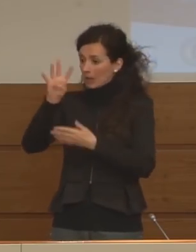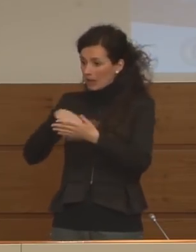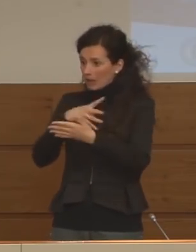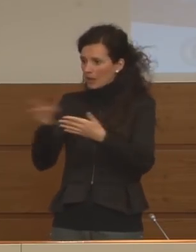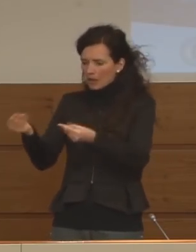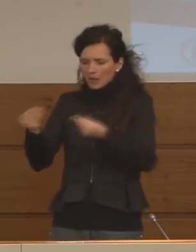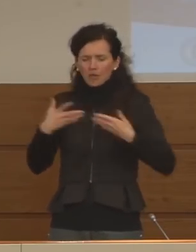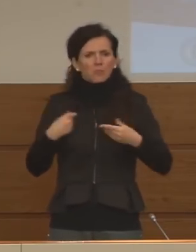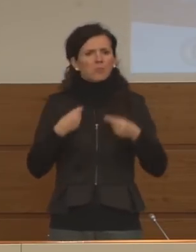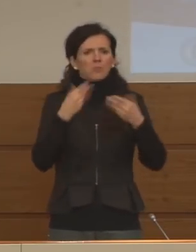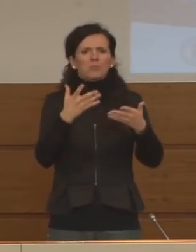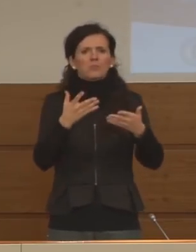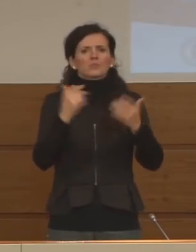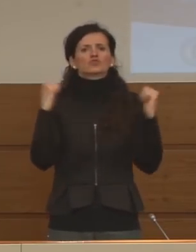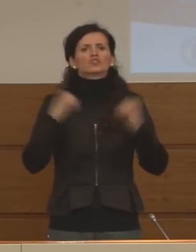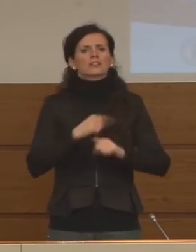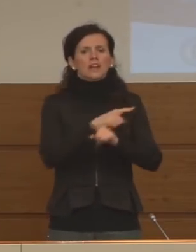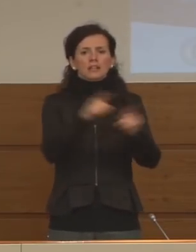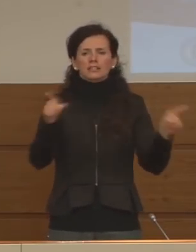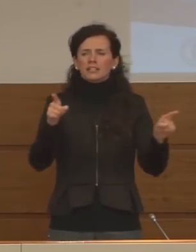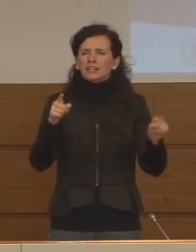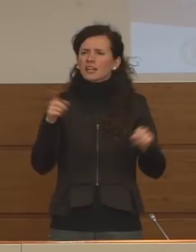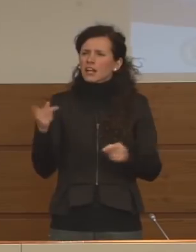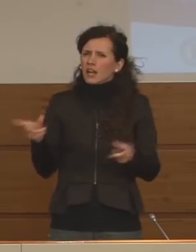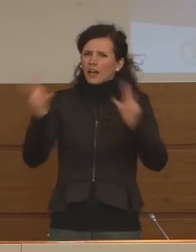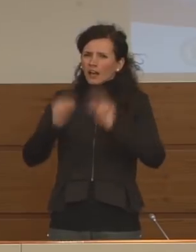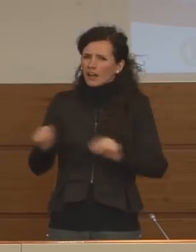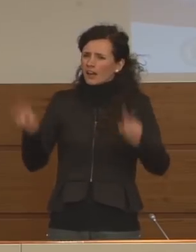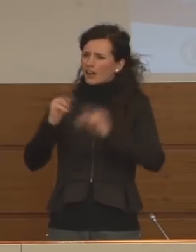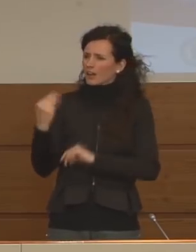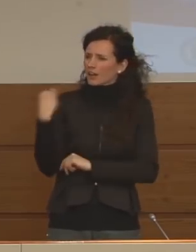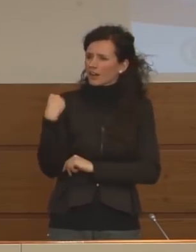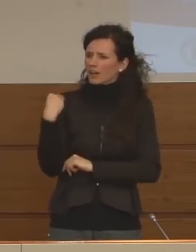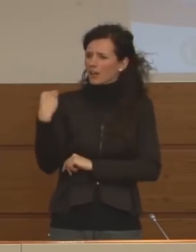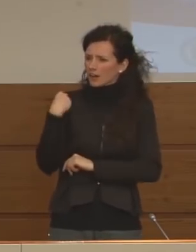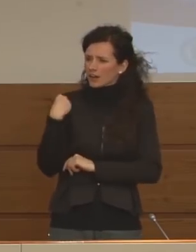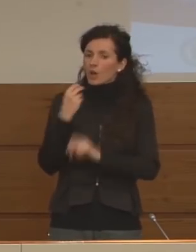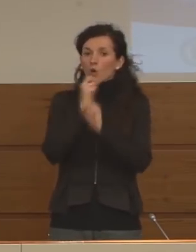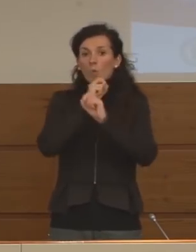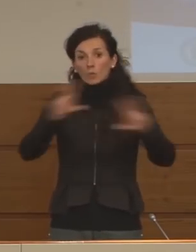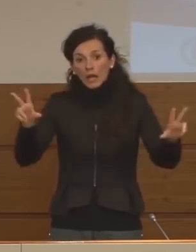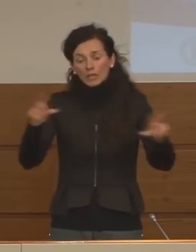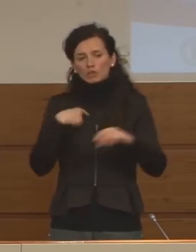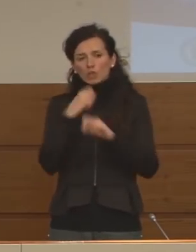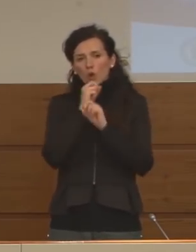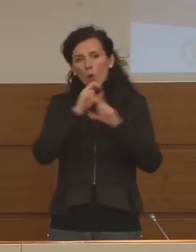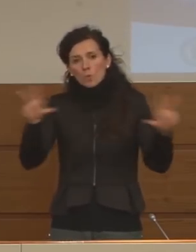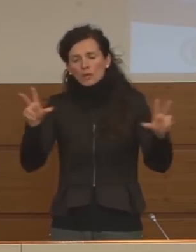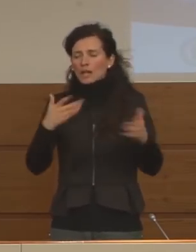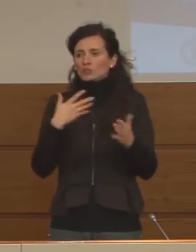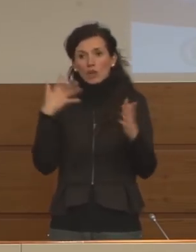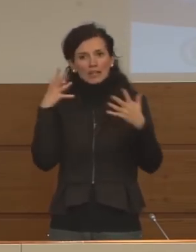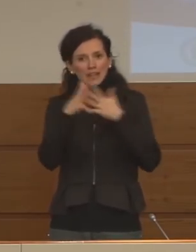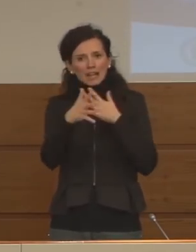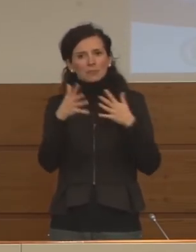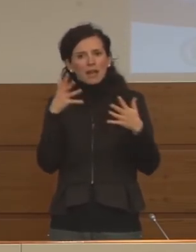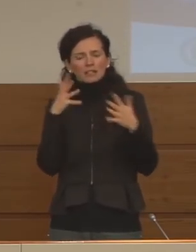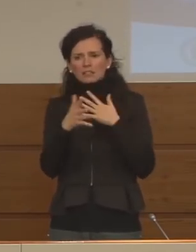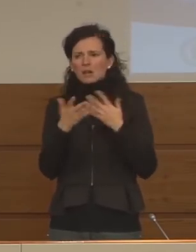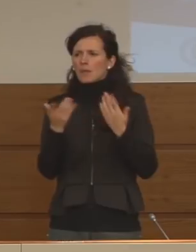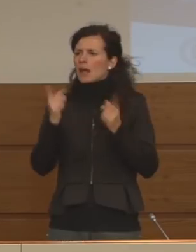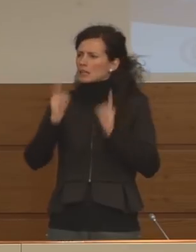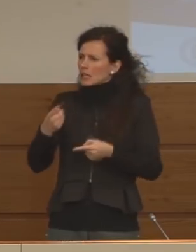trasmessi non vorrei che questo richiamo continuo alla comunicazione e ha comunque alla quantità alla